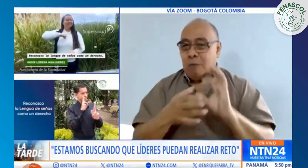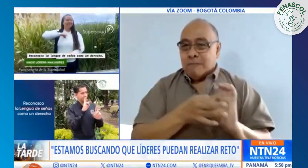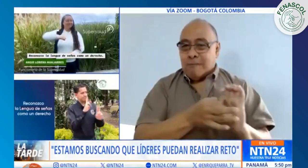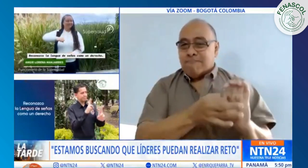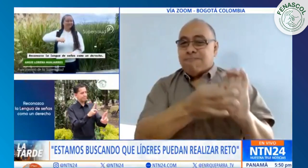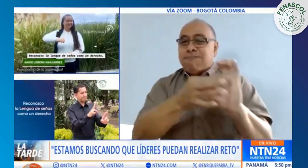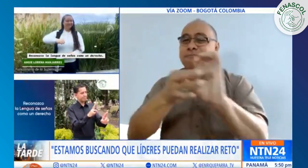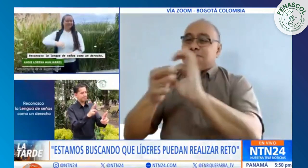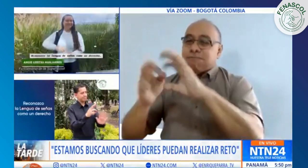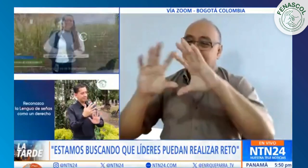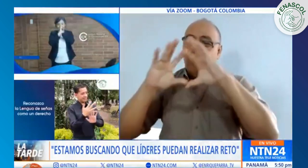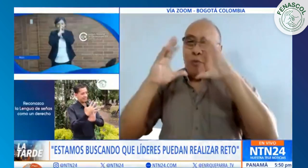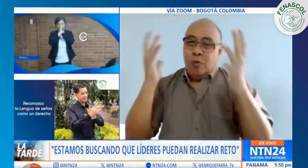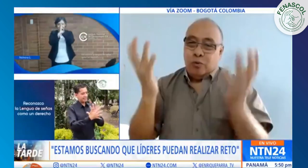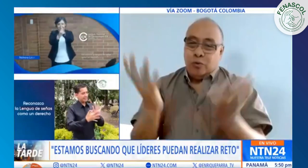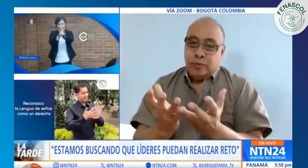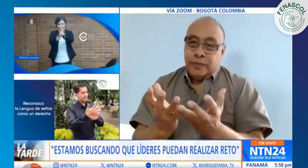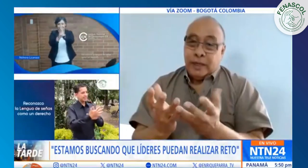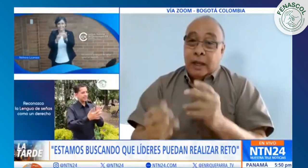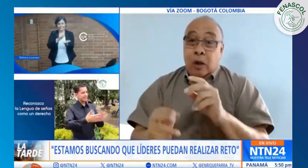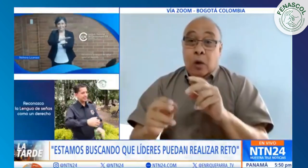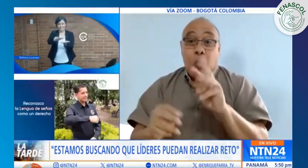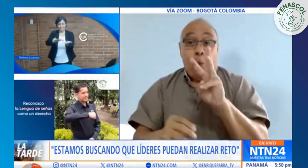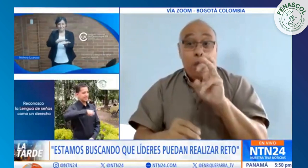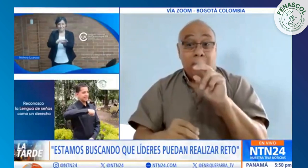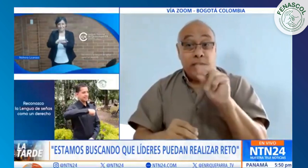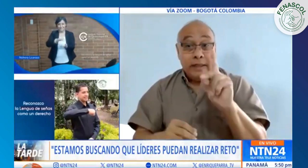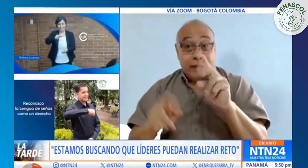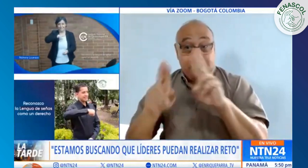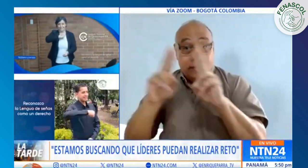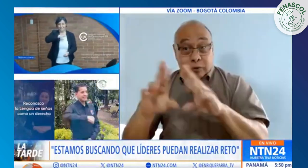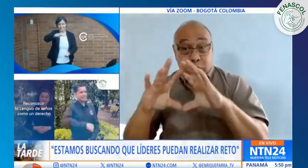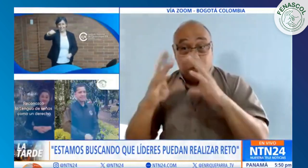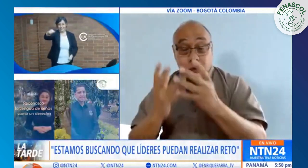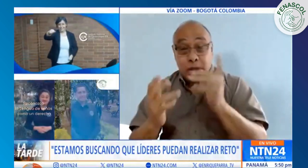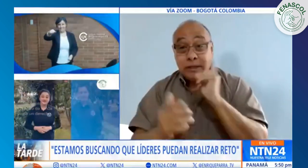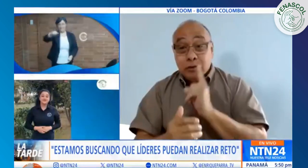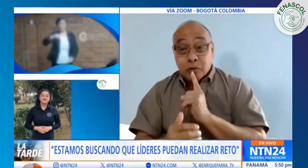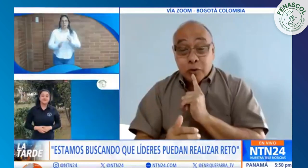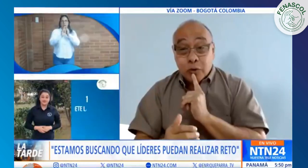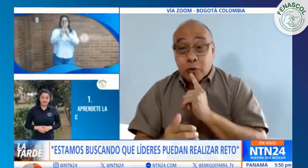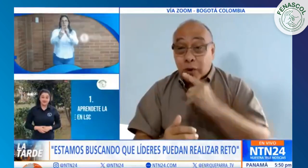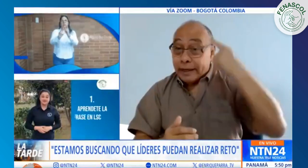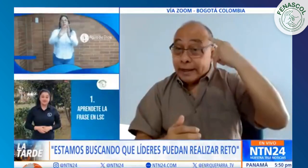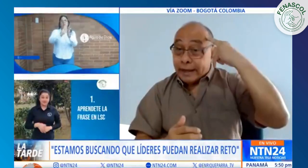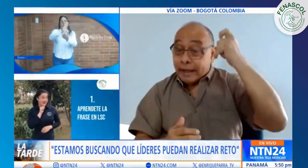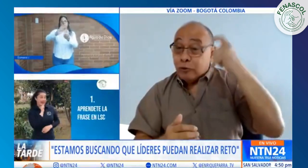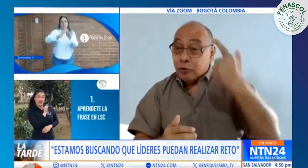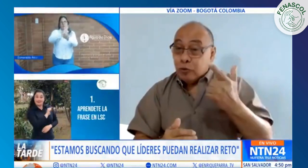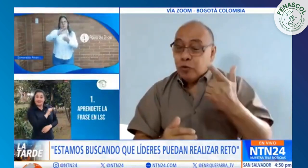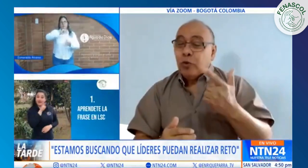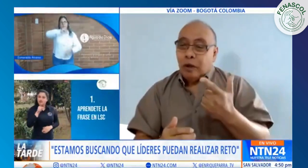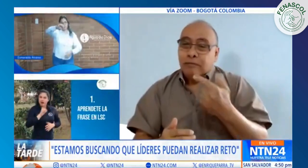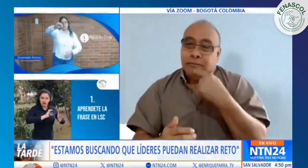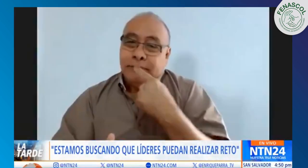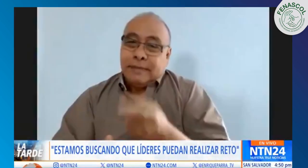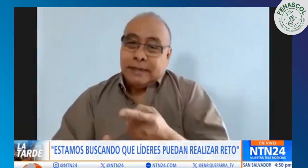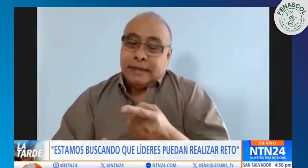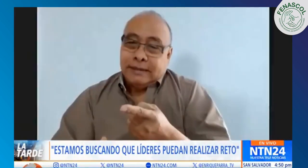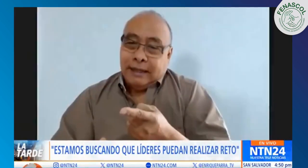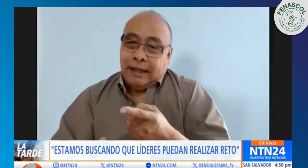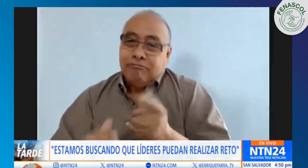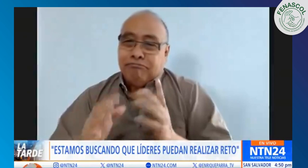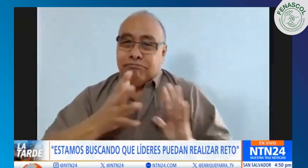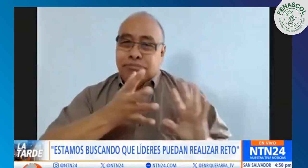estamos promocionando este video en Colombia, este reto de líderes. Por ejemplo, la Federación Mundial de Sordos, ante